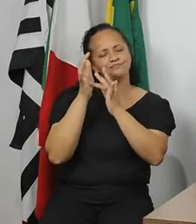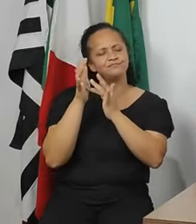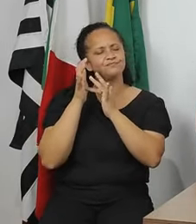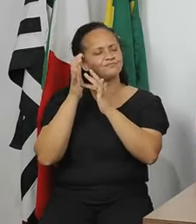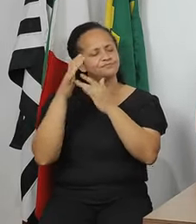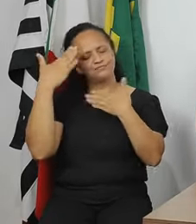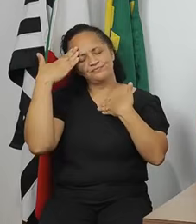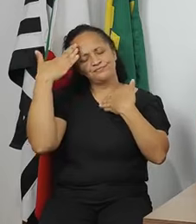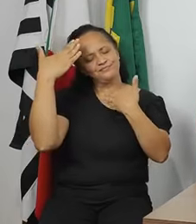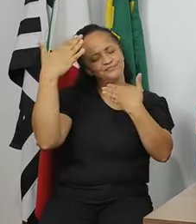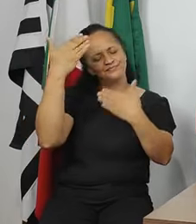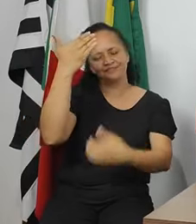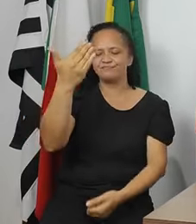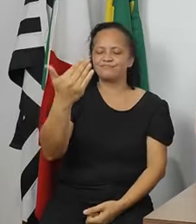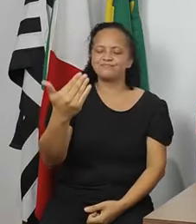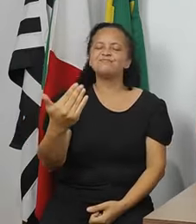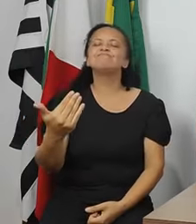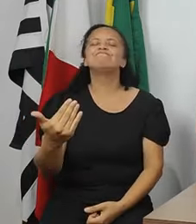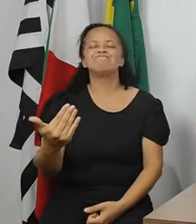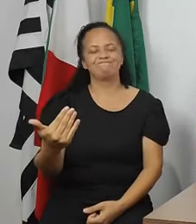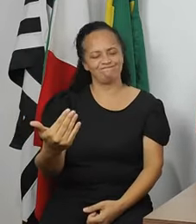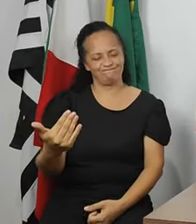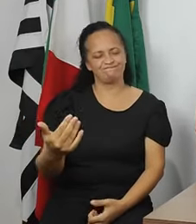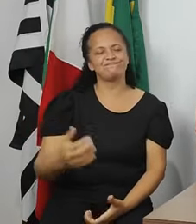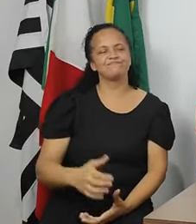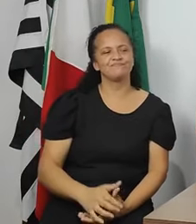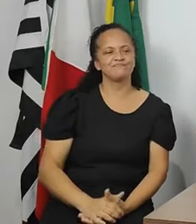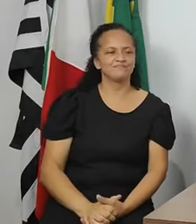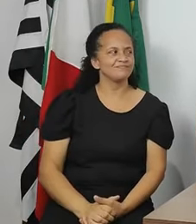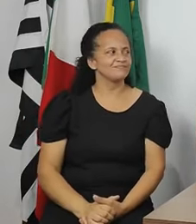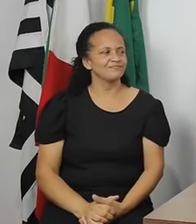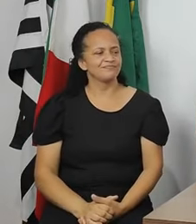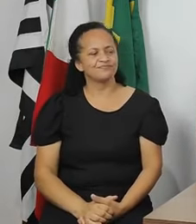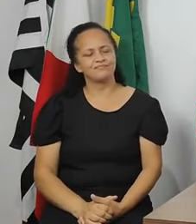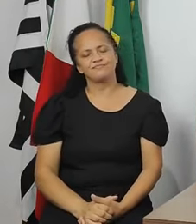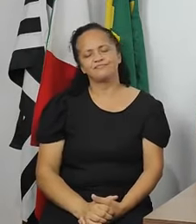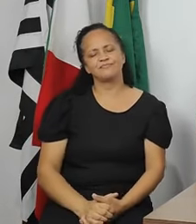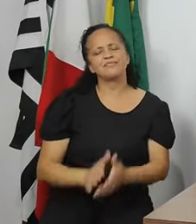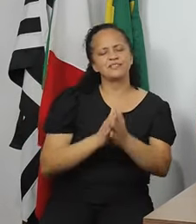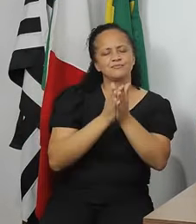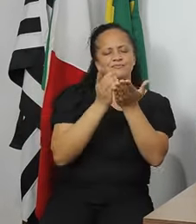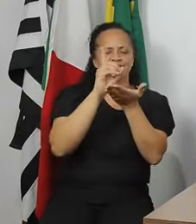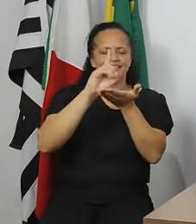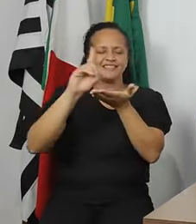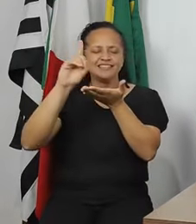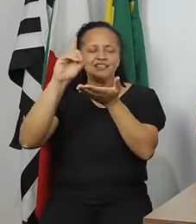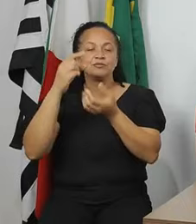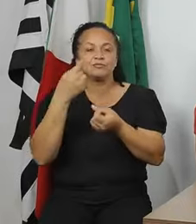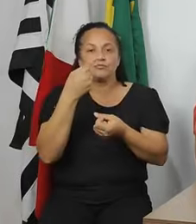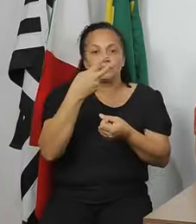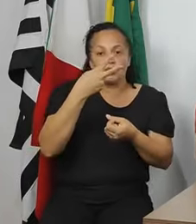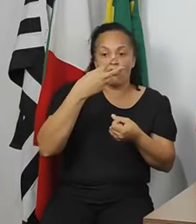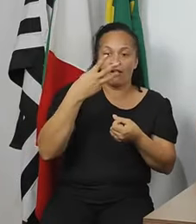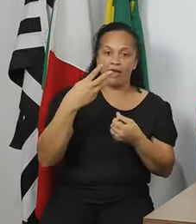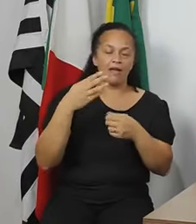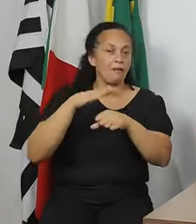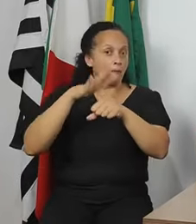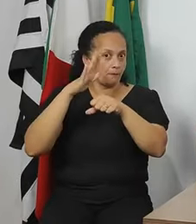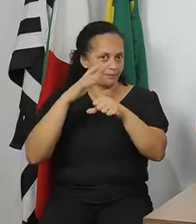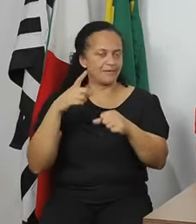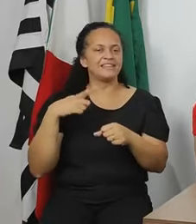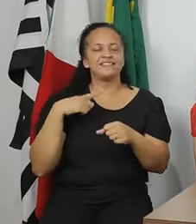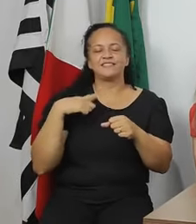pela Tua presença, Pai, que é real neste lugar. A palavra diz que quando dois ou mais se reúnem em Seu nome, ali o Senhor